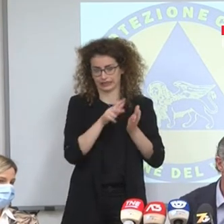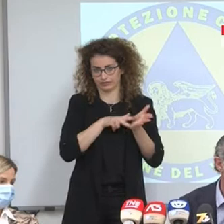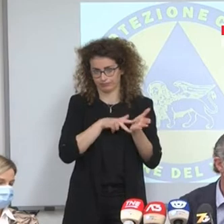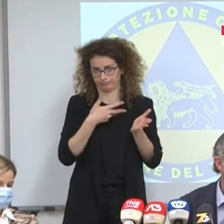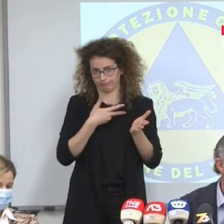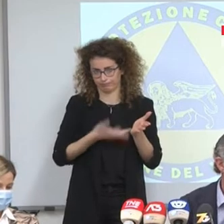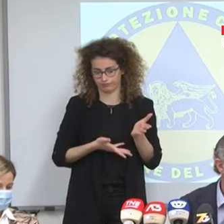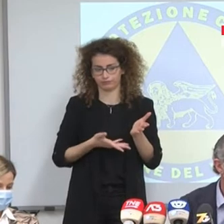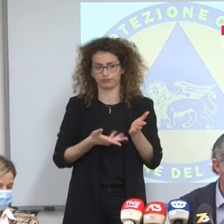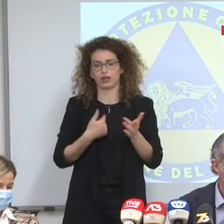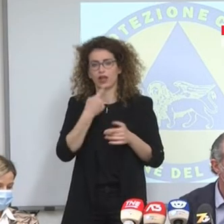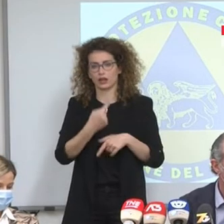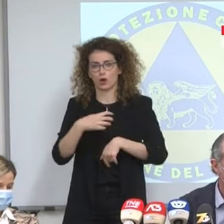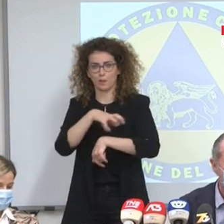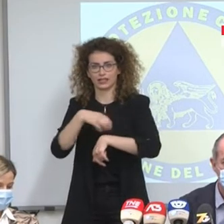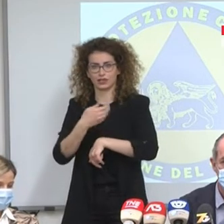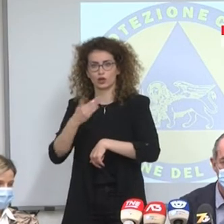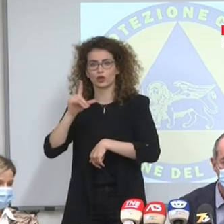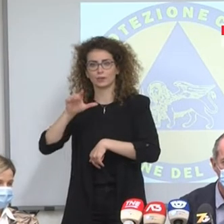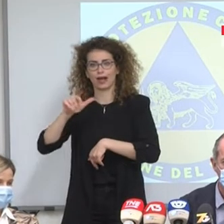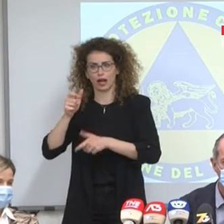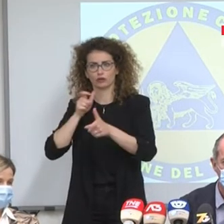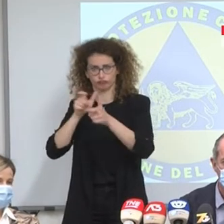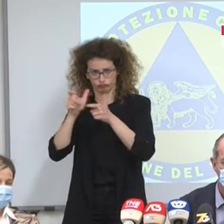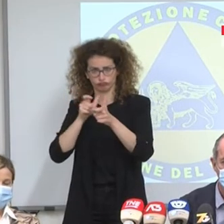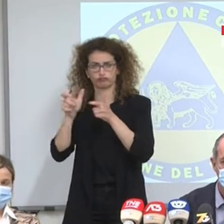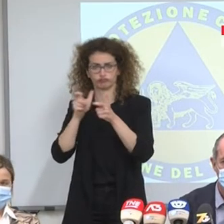più interlocuzione con il ministro Di Maio,